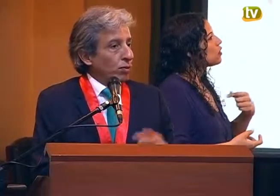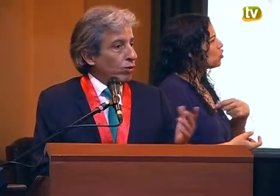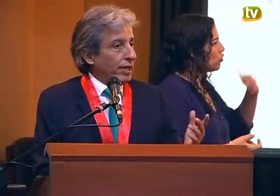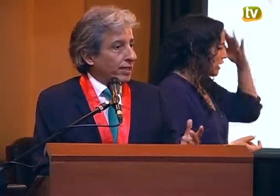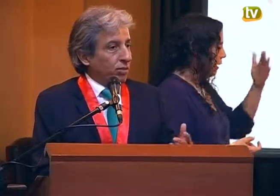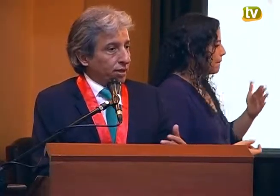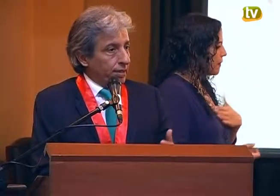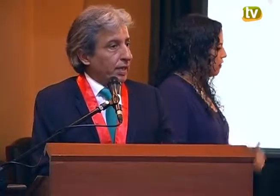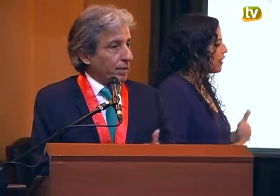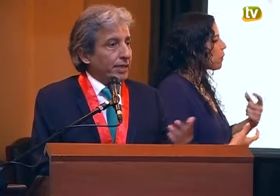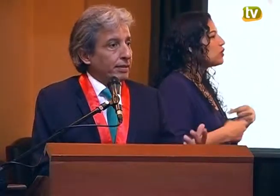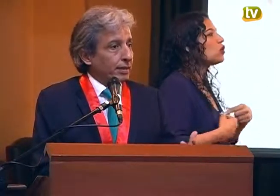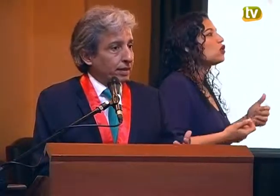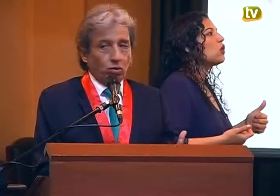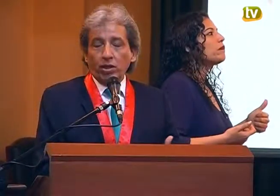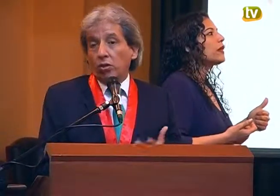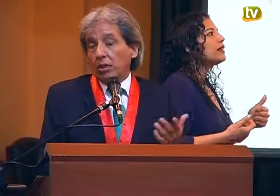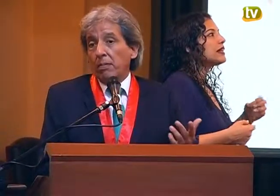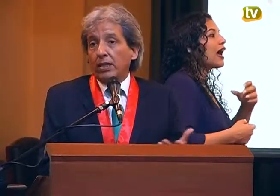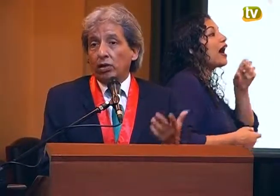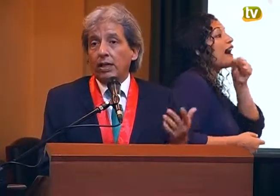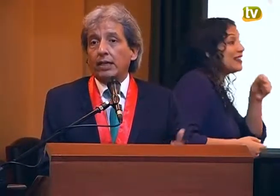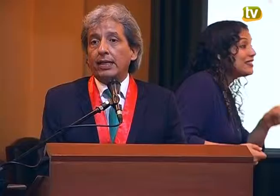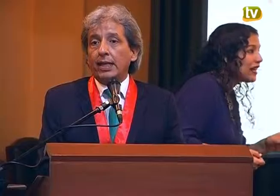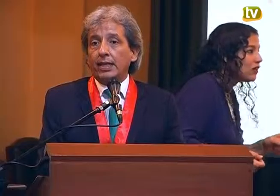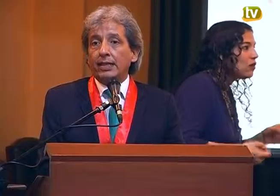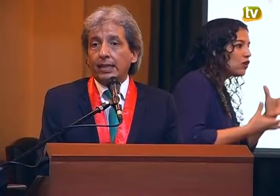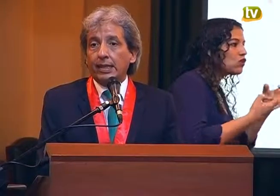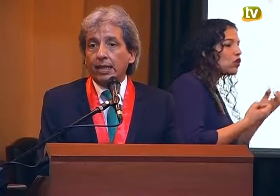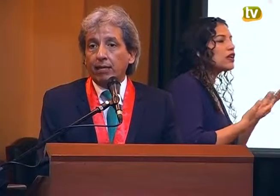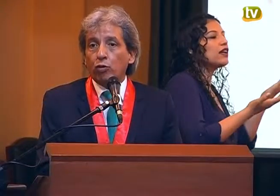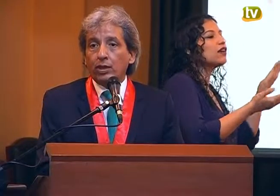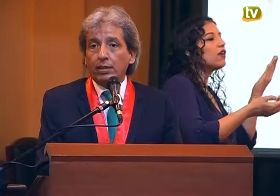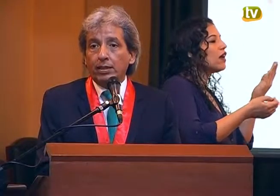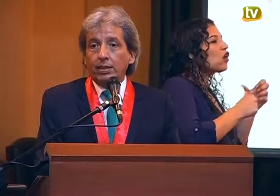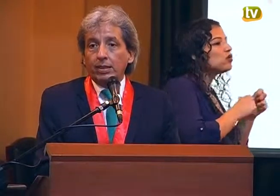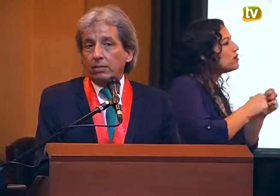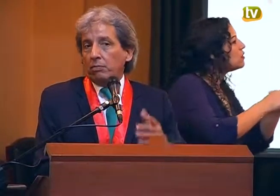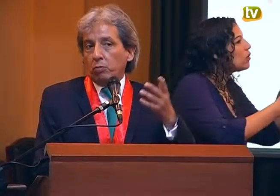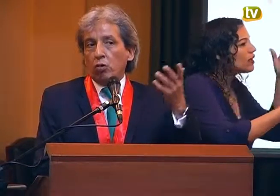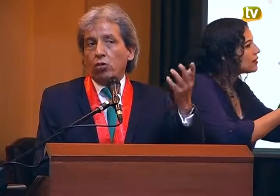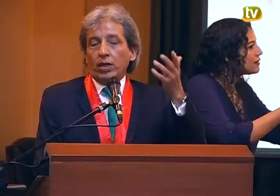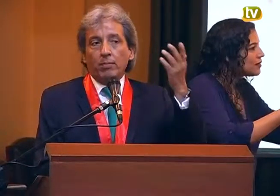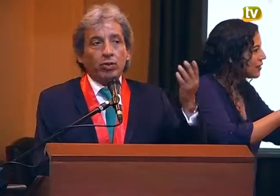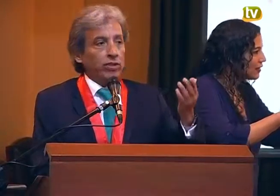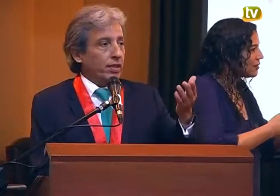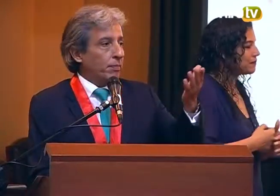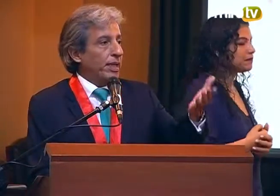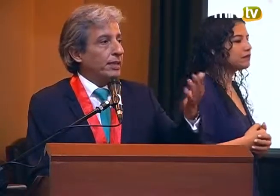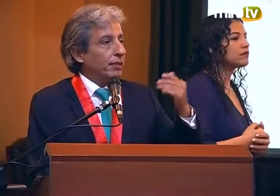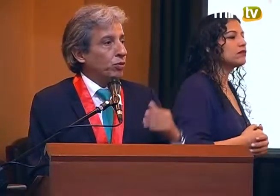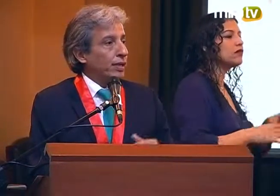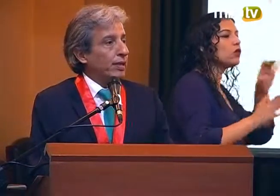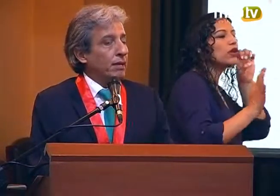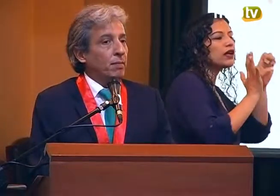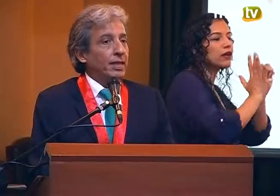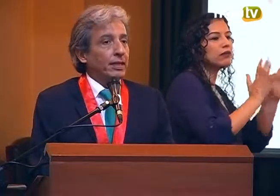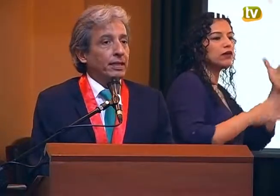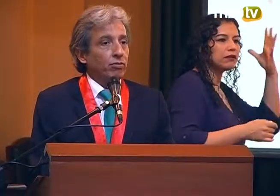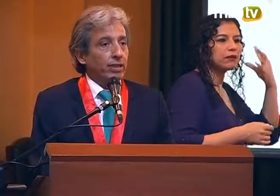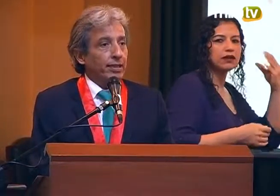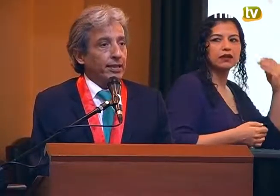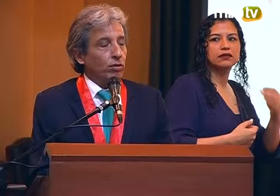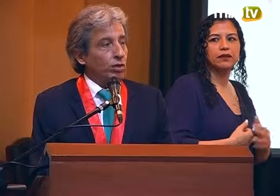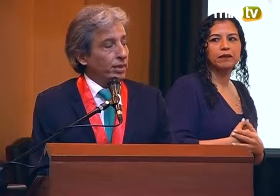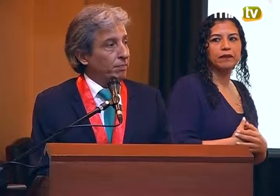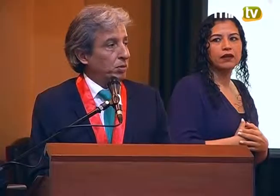quiero matricular en la Universidad de la Experiencia. Se los digo honestamente, ojalá que tenga la energía y la fuerza. Pongo el ejemplo de la Universidad de la Experiencia porque es del alma mater